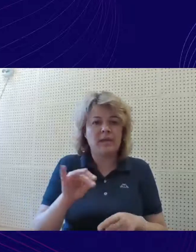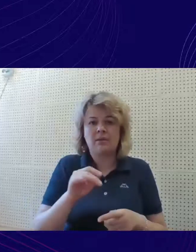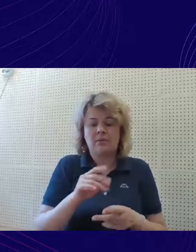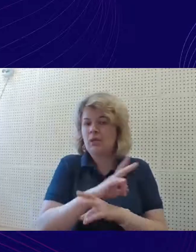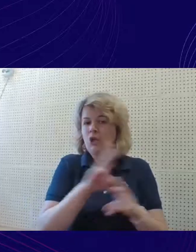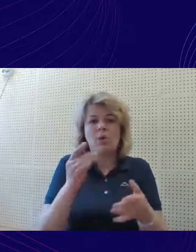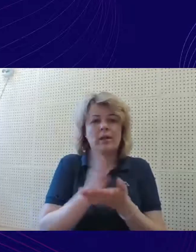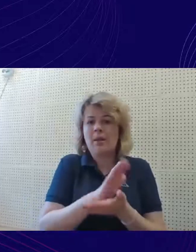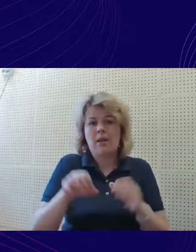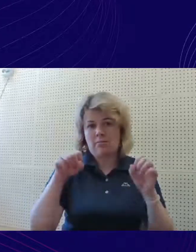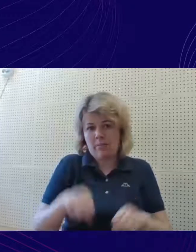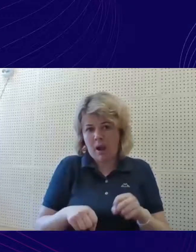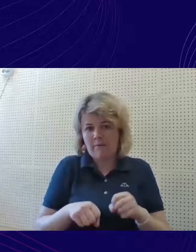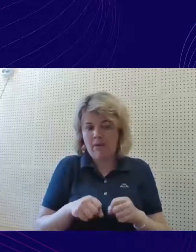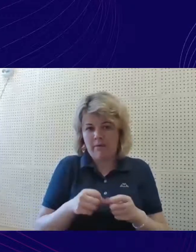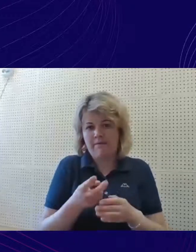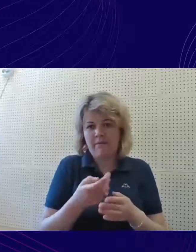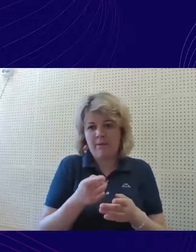права. Вот. И,